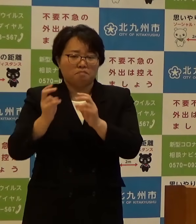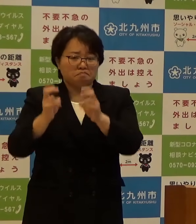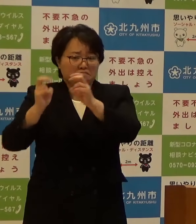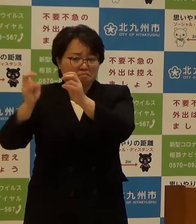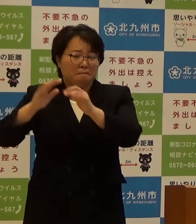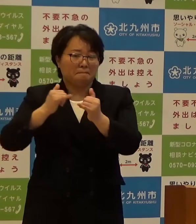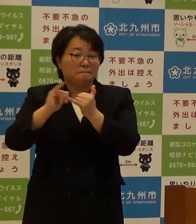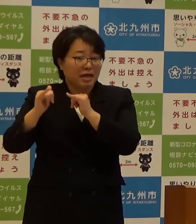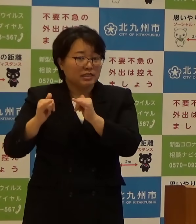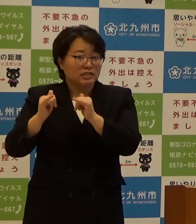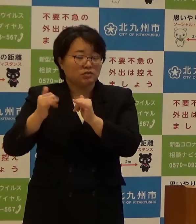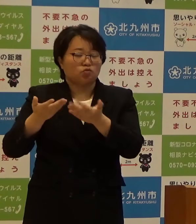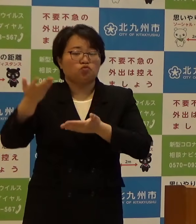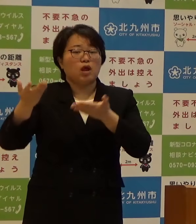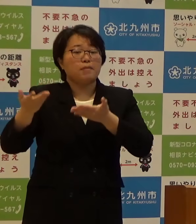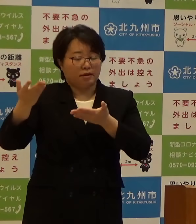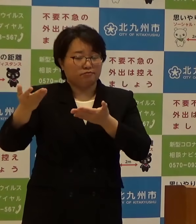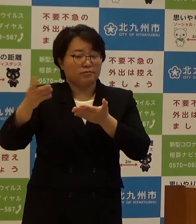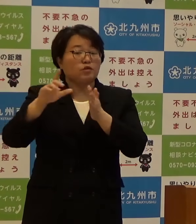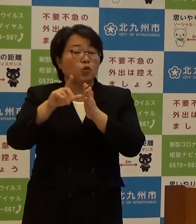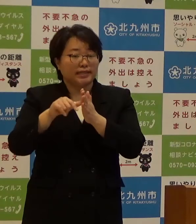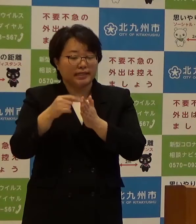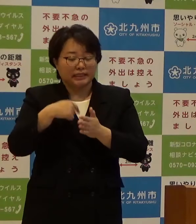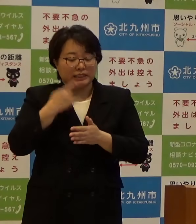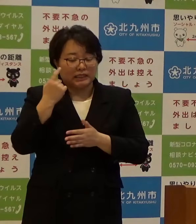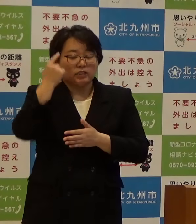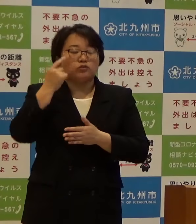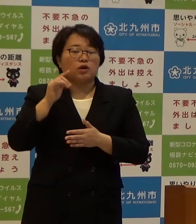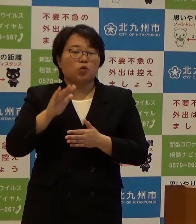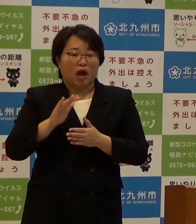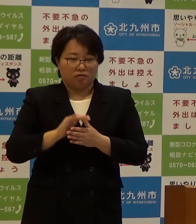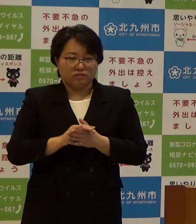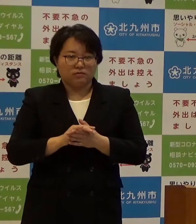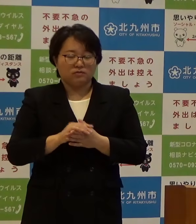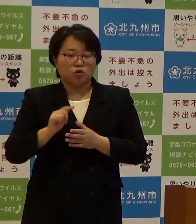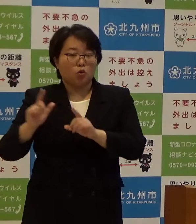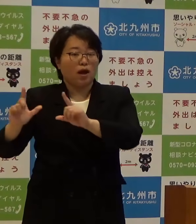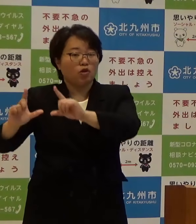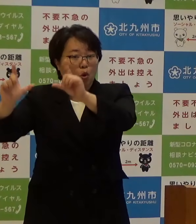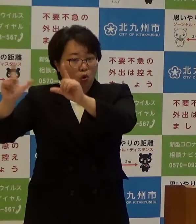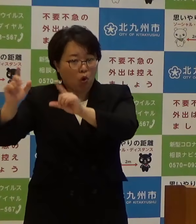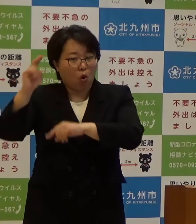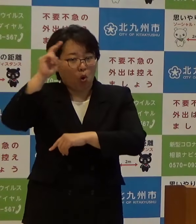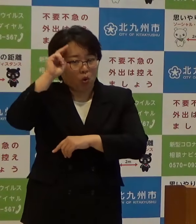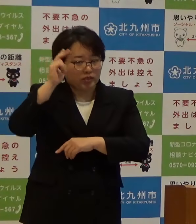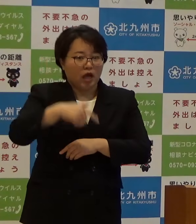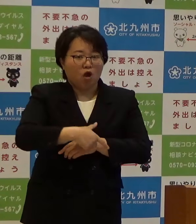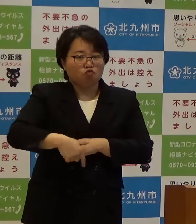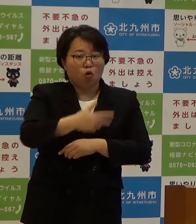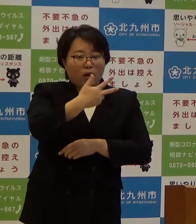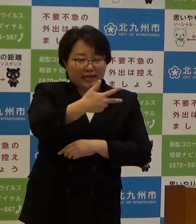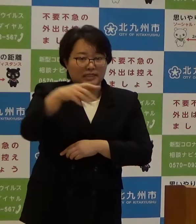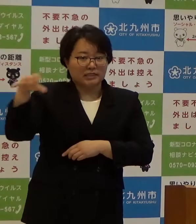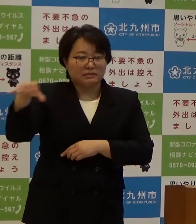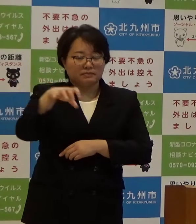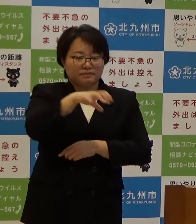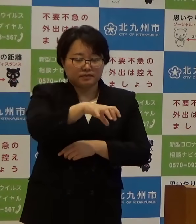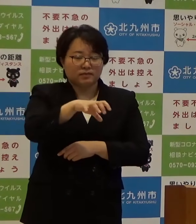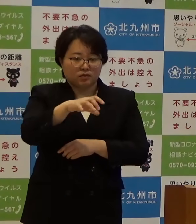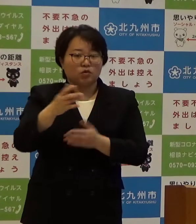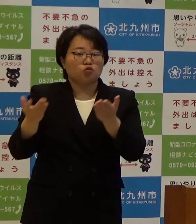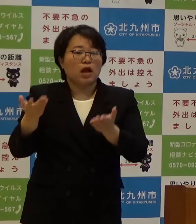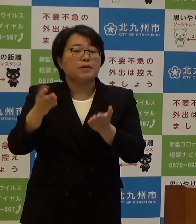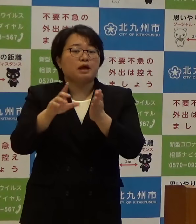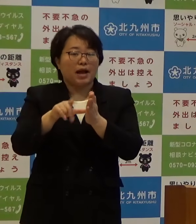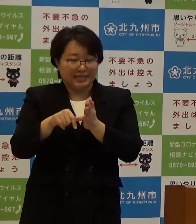が直感的に思いましたのは、東京、例えば大阪、福岡市の方で、マイカーで通